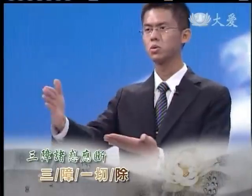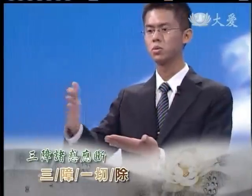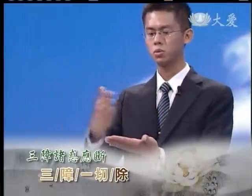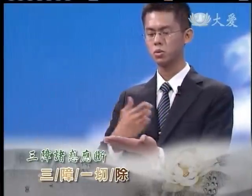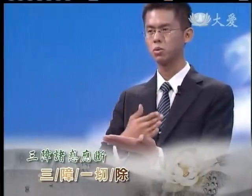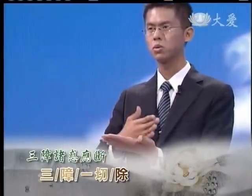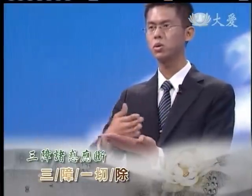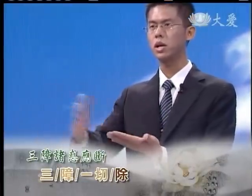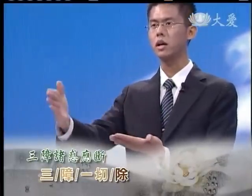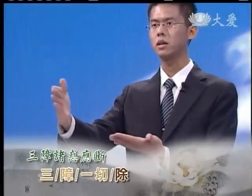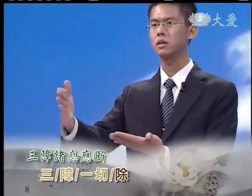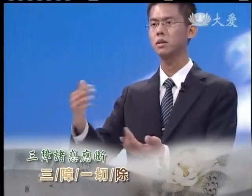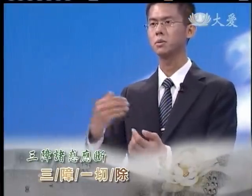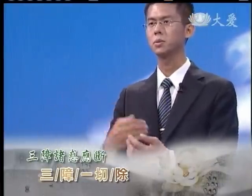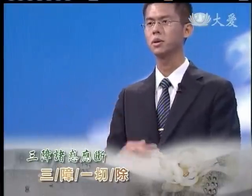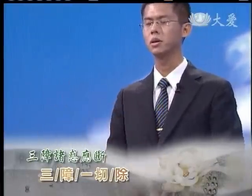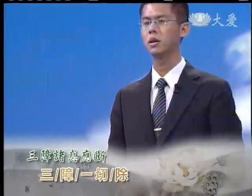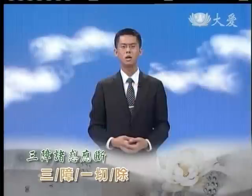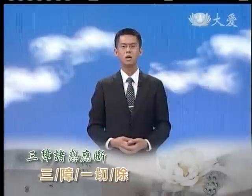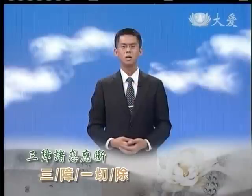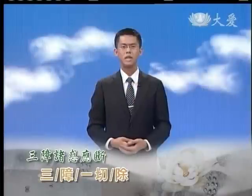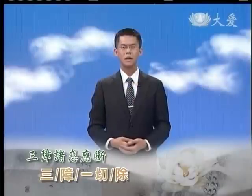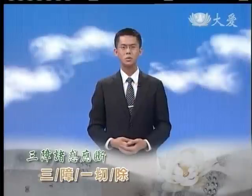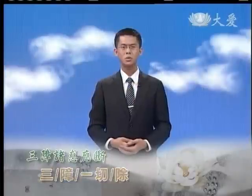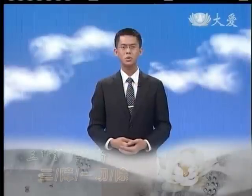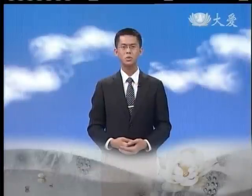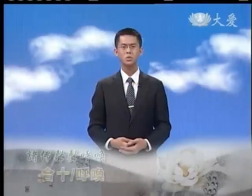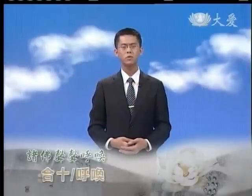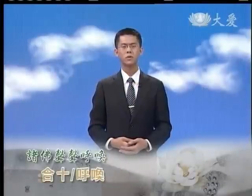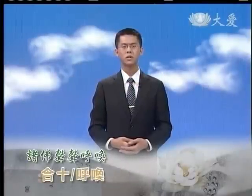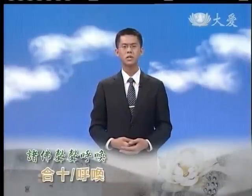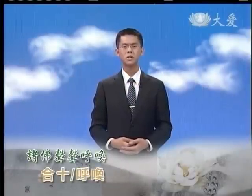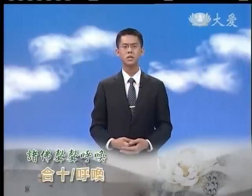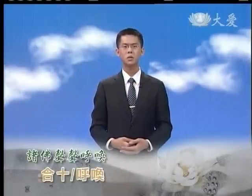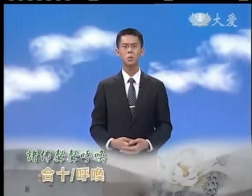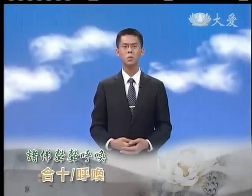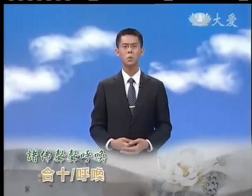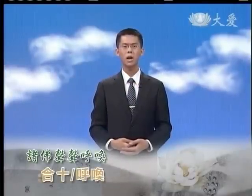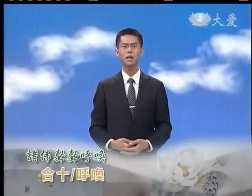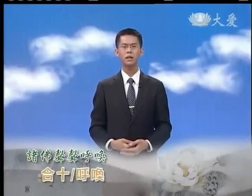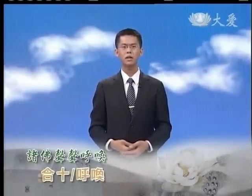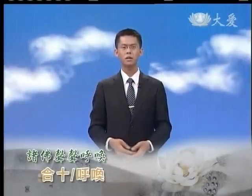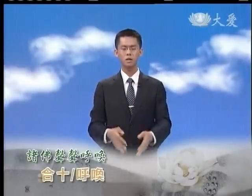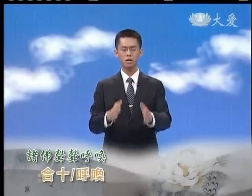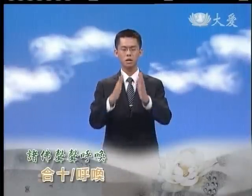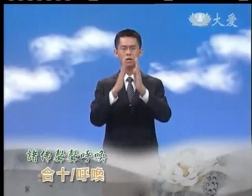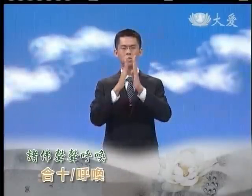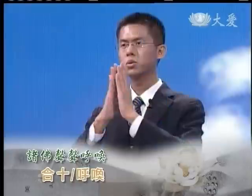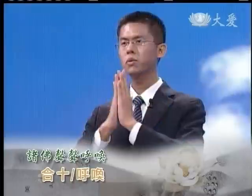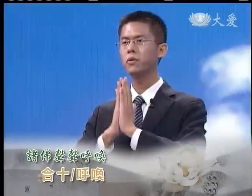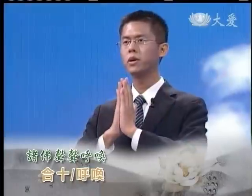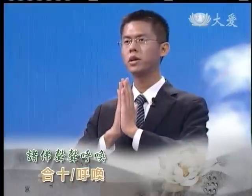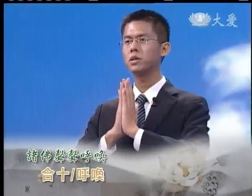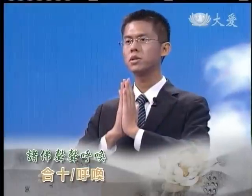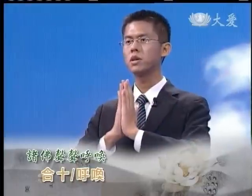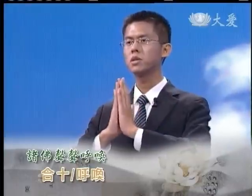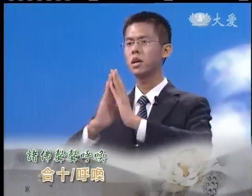除除去的动作。下一句诸佛声声呼唤，诸佛声